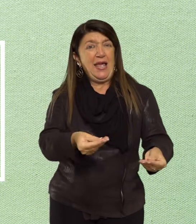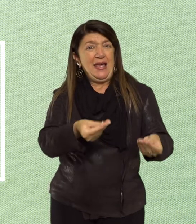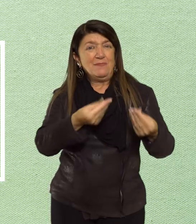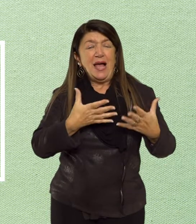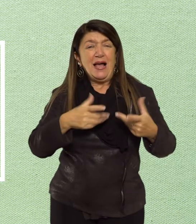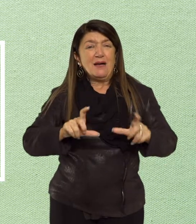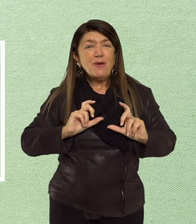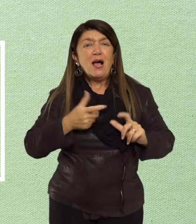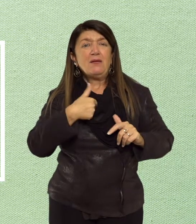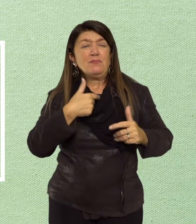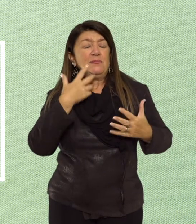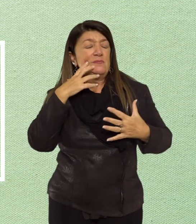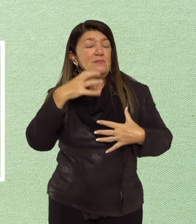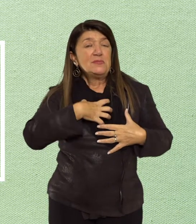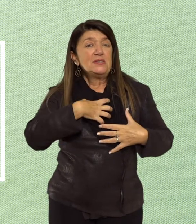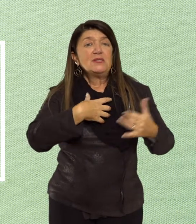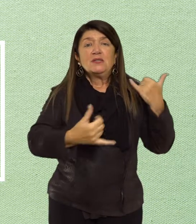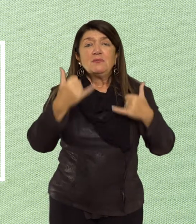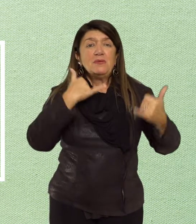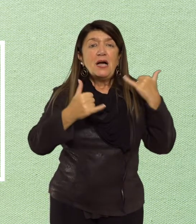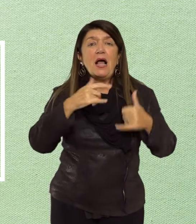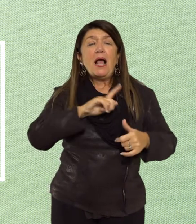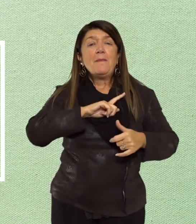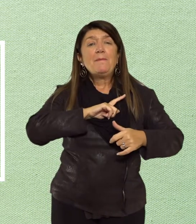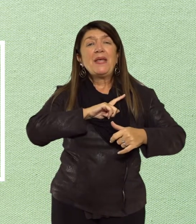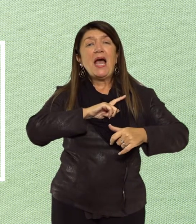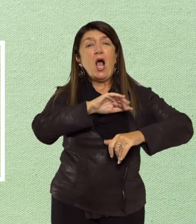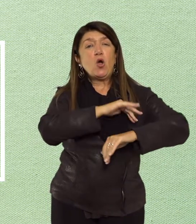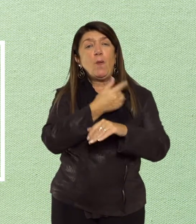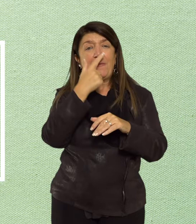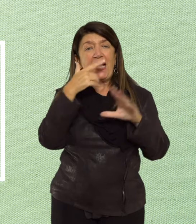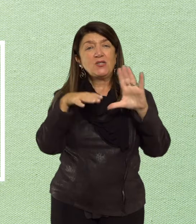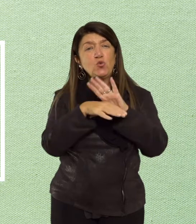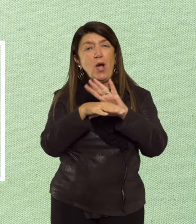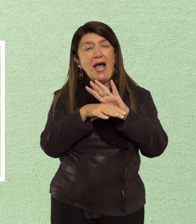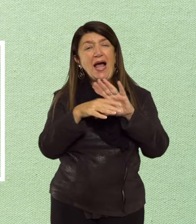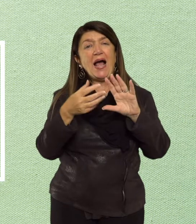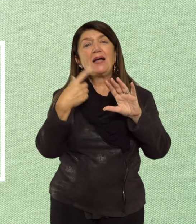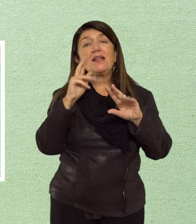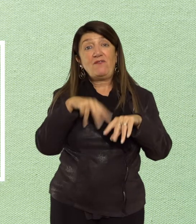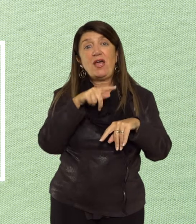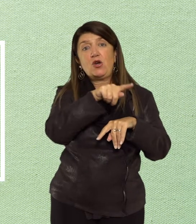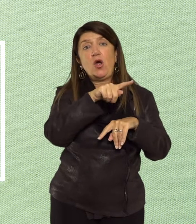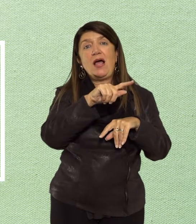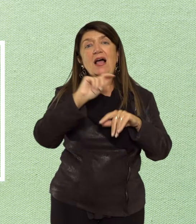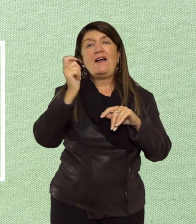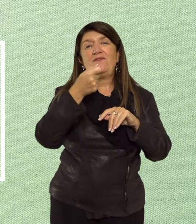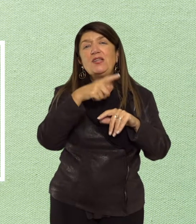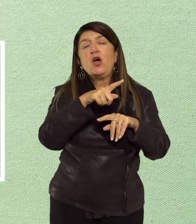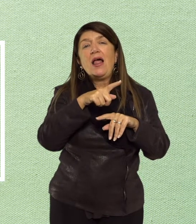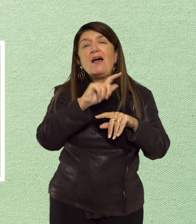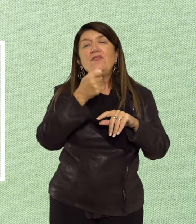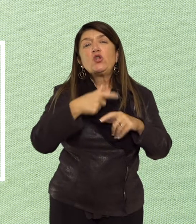capace a nuotare, a tuffarmi, e fortunatamente c'era la mia compagna di squadra che poi tra l'altro ha vinto l'argento, Alessia Berra,